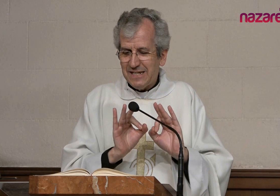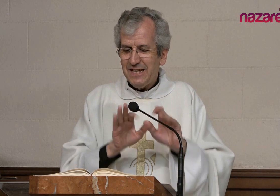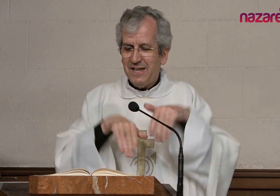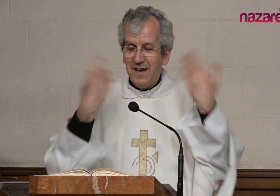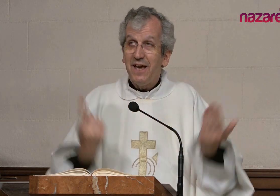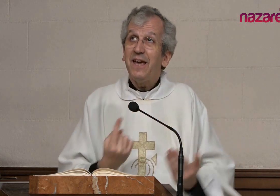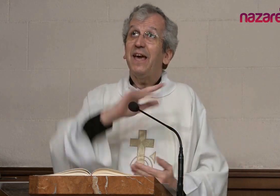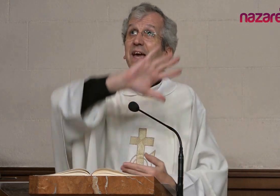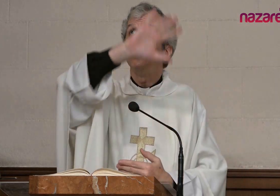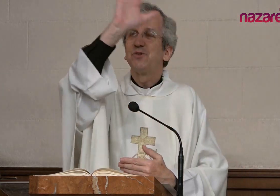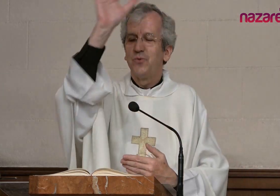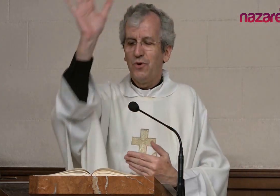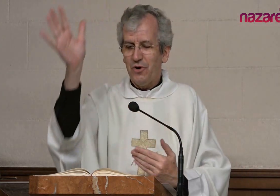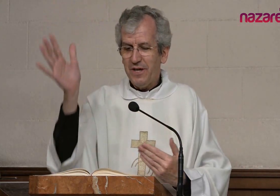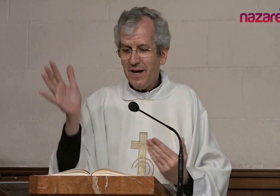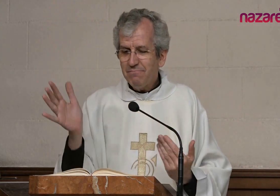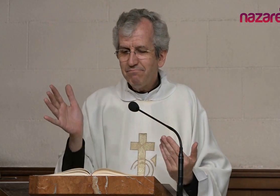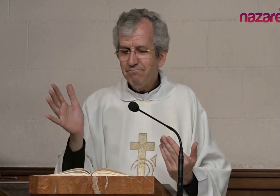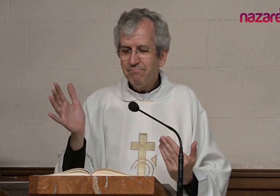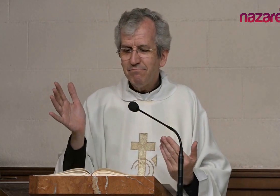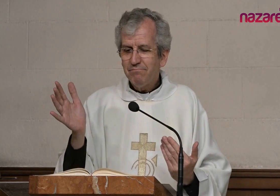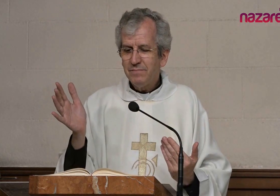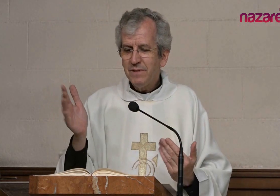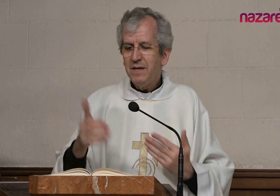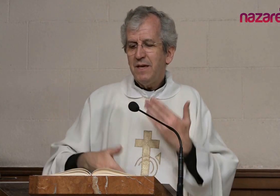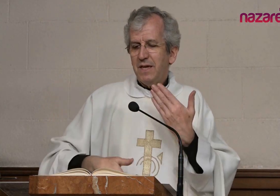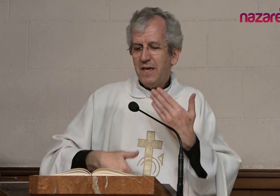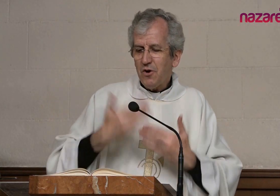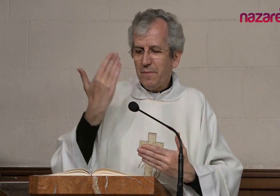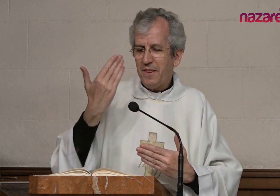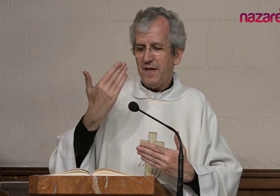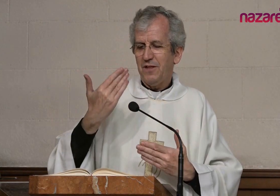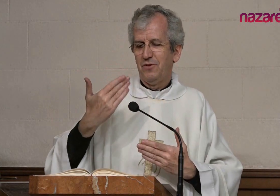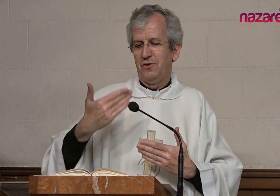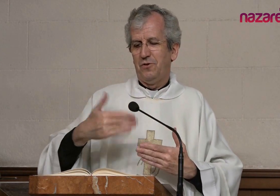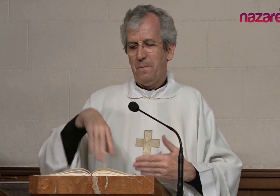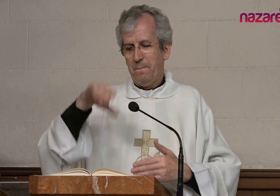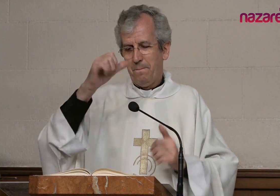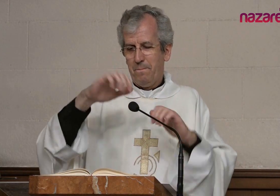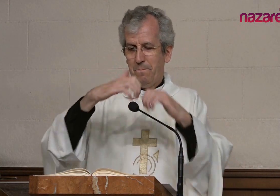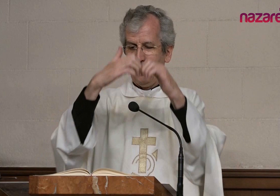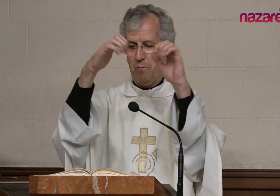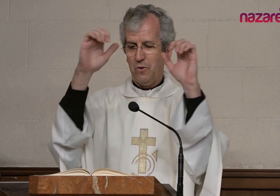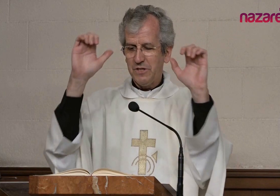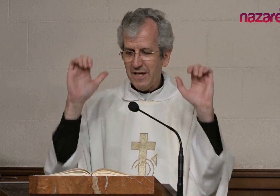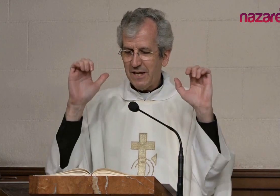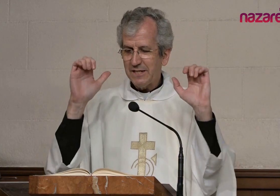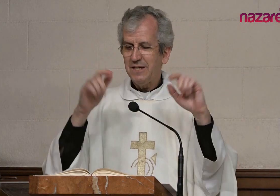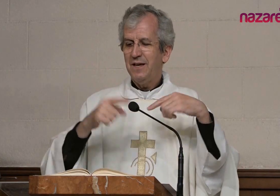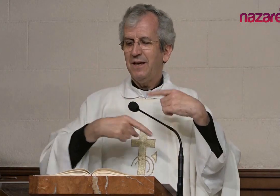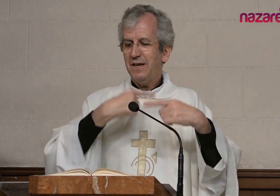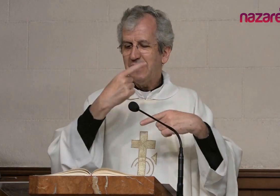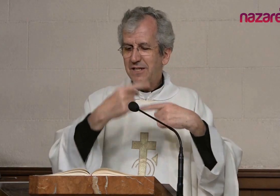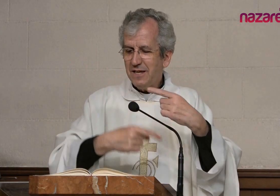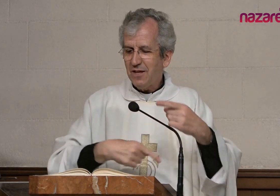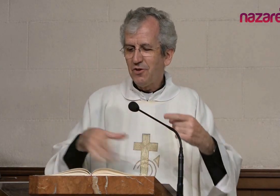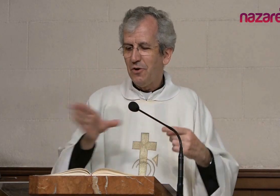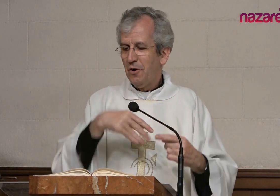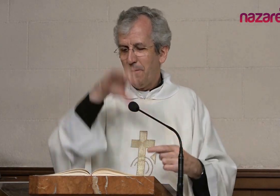así en su gloria? Y comenzando por Moisés y siguiendo